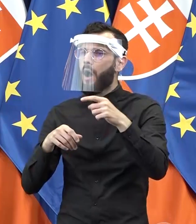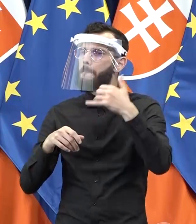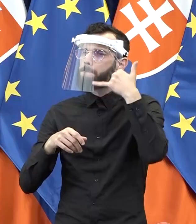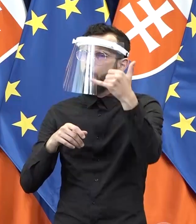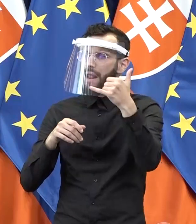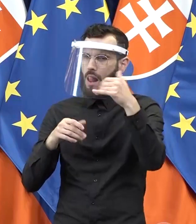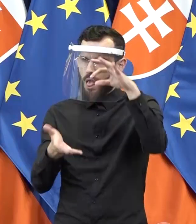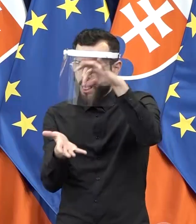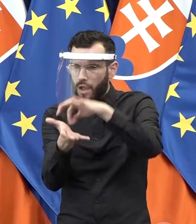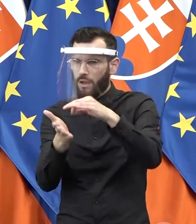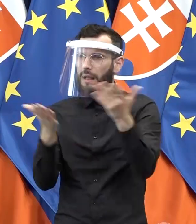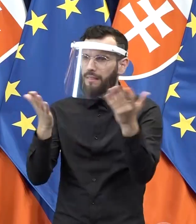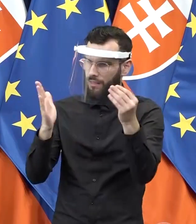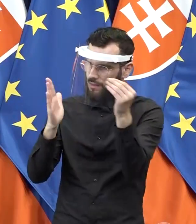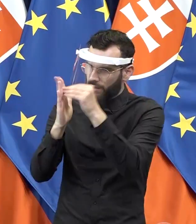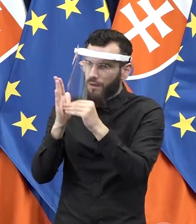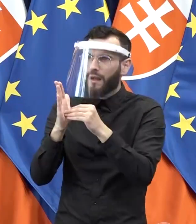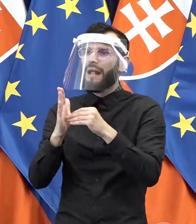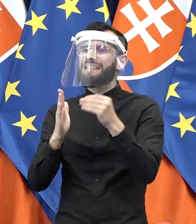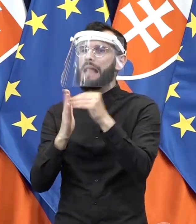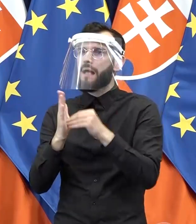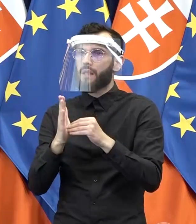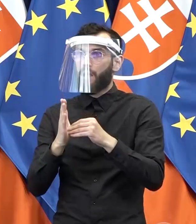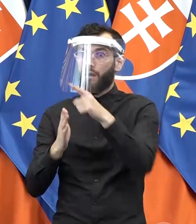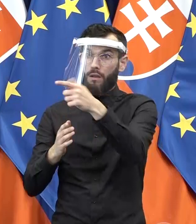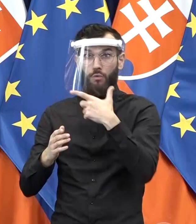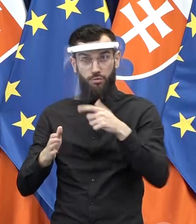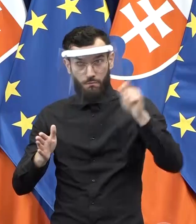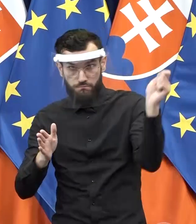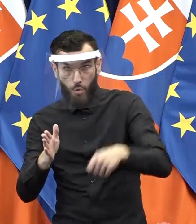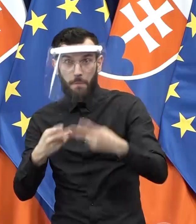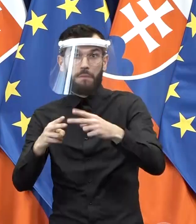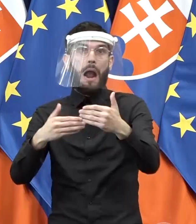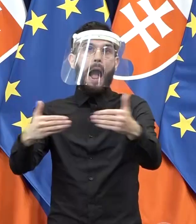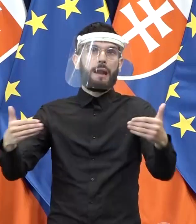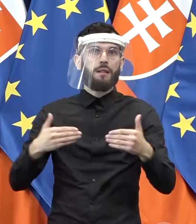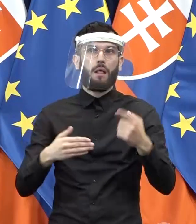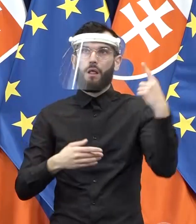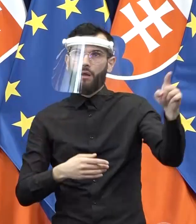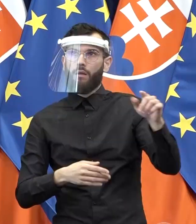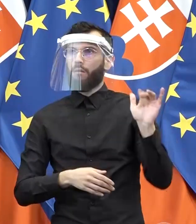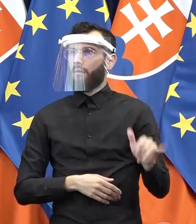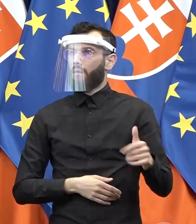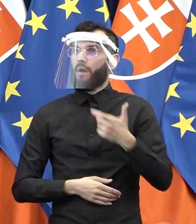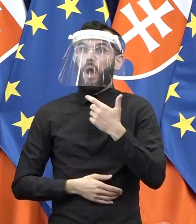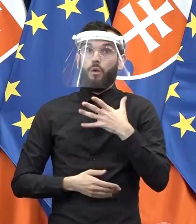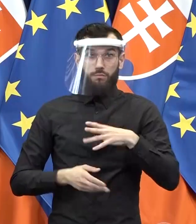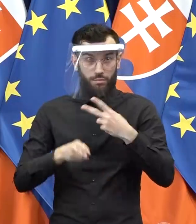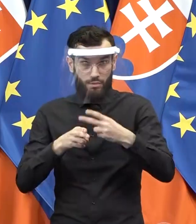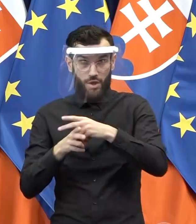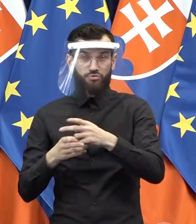budete potom aj sankcionovať nejako tých, ktorí nedodržiavajú karanténu, či sa to nebude môcť zneužívať. Ako máte toto ešte?